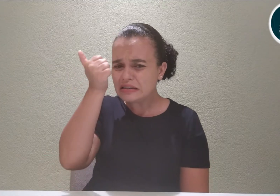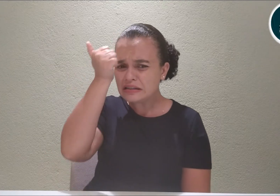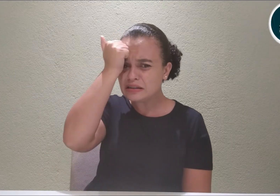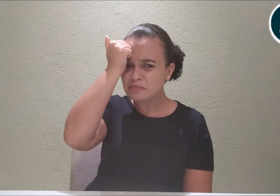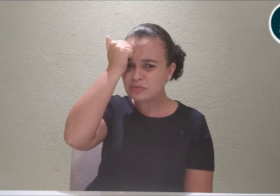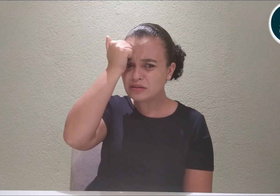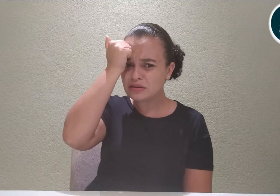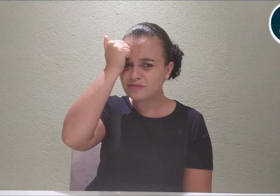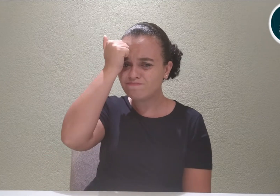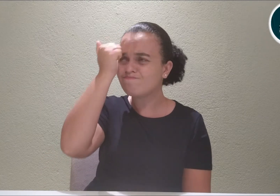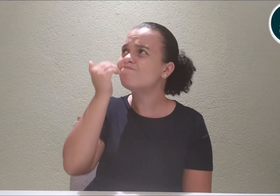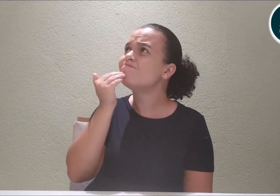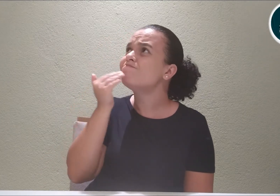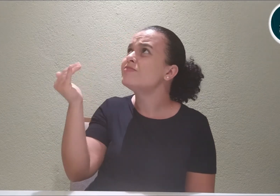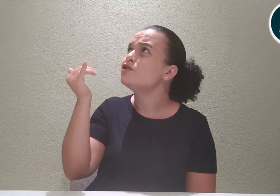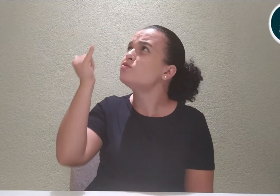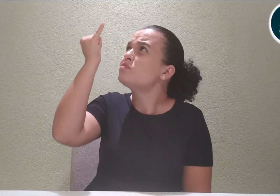O povo se arrependeu